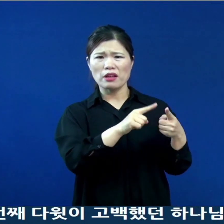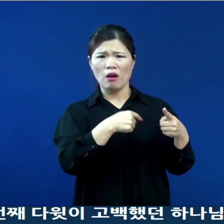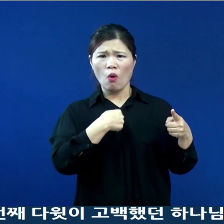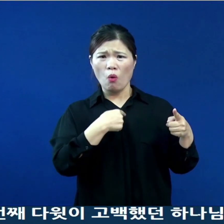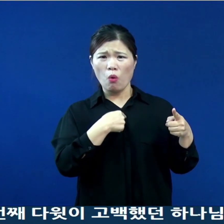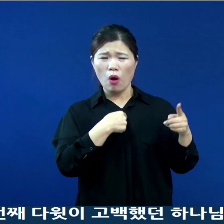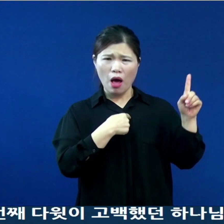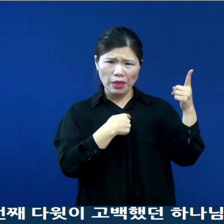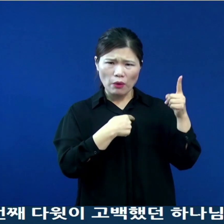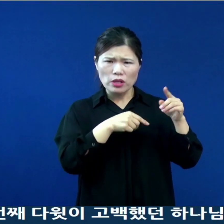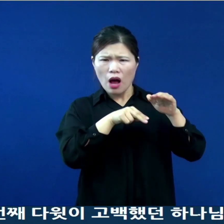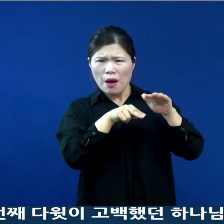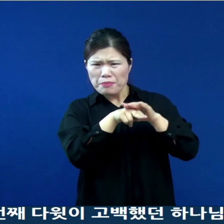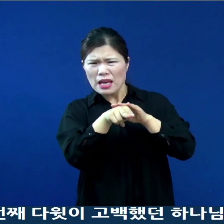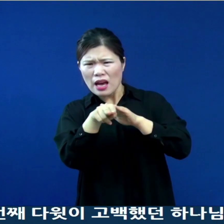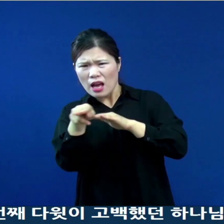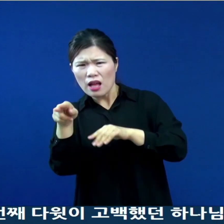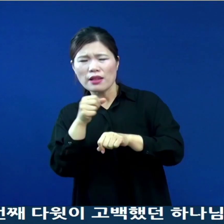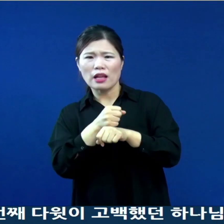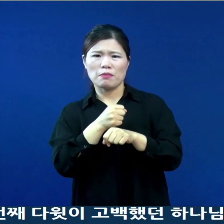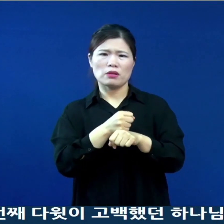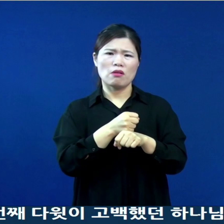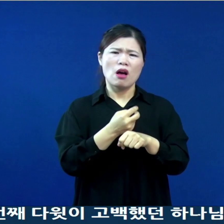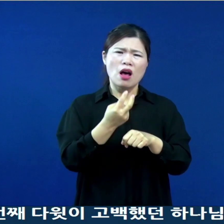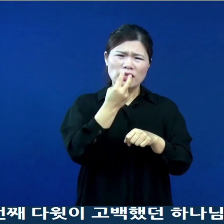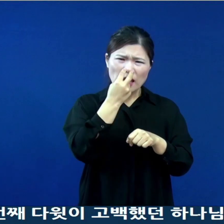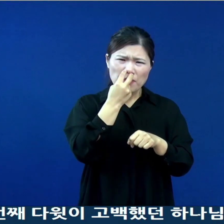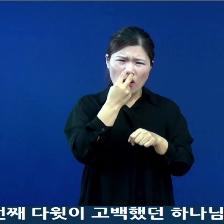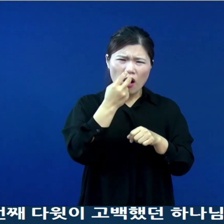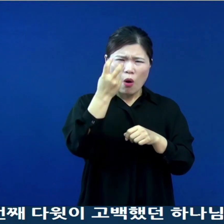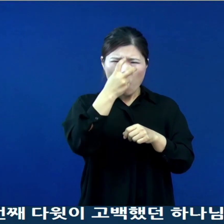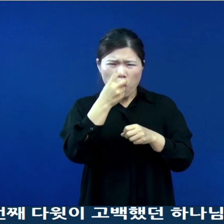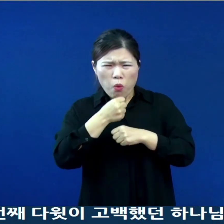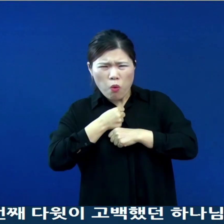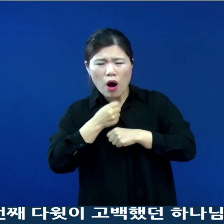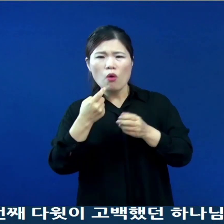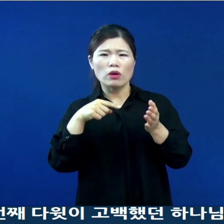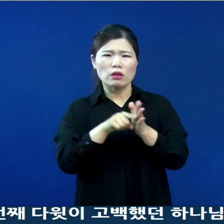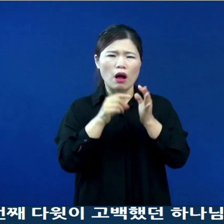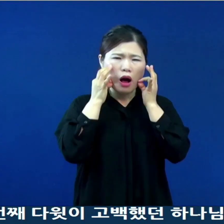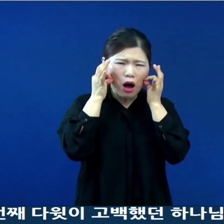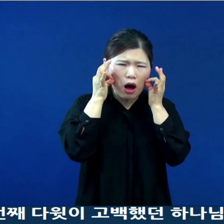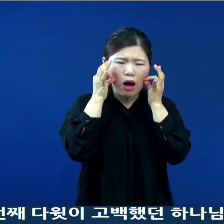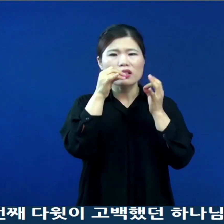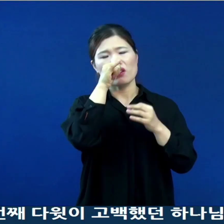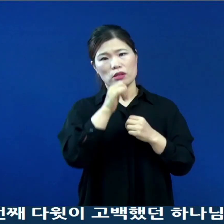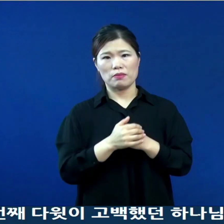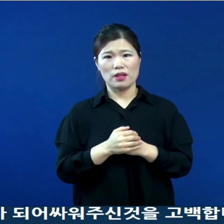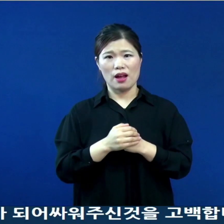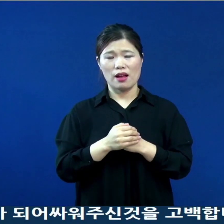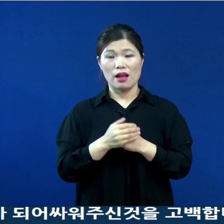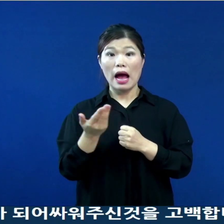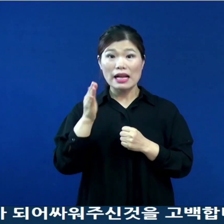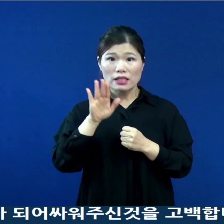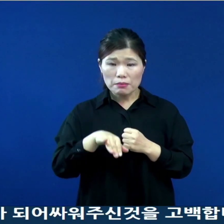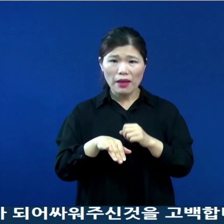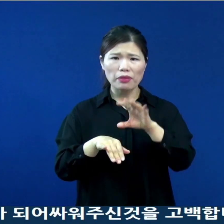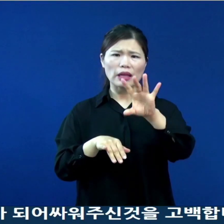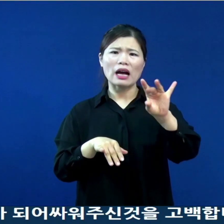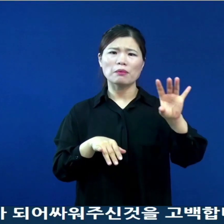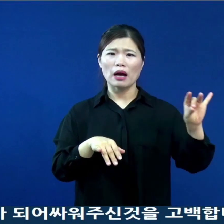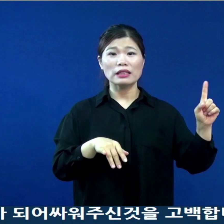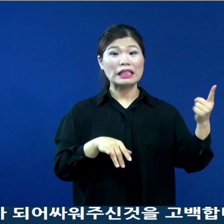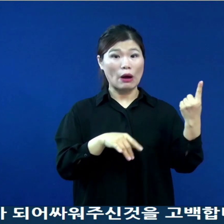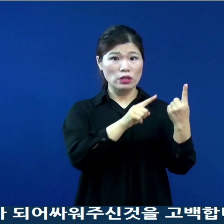피해 다니면서 생명을 부지하려고 노력해야 했었습니다. 그런데 가끔씩